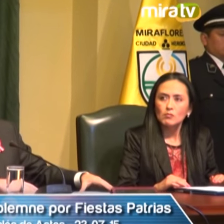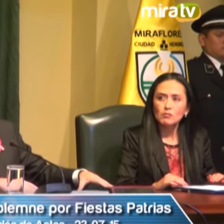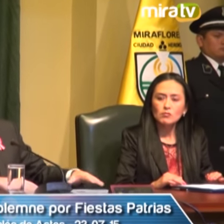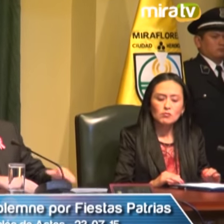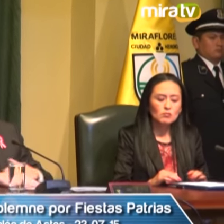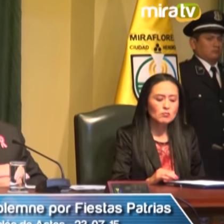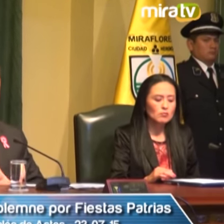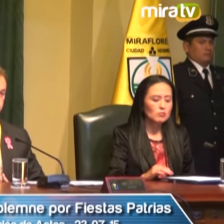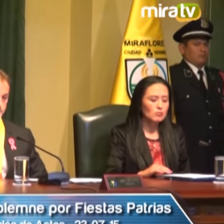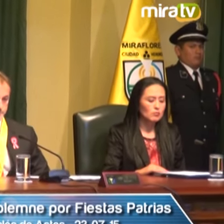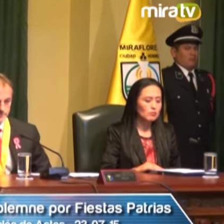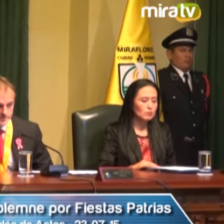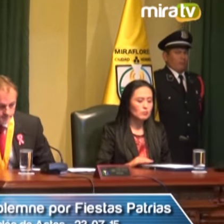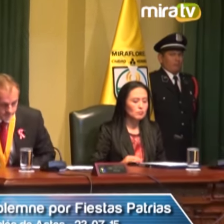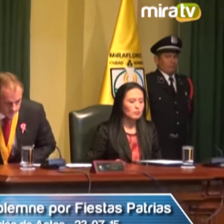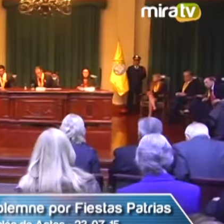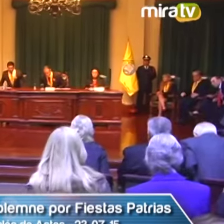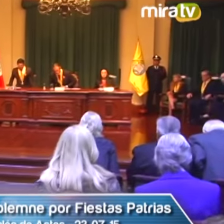Himno Nacional del Perú.